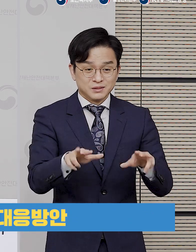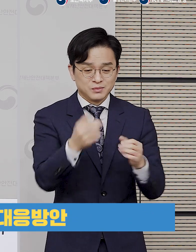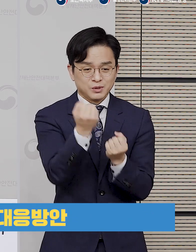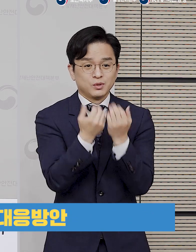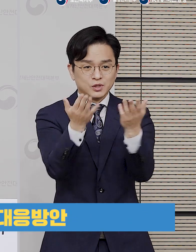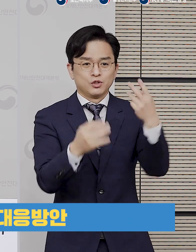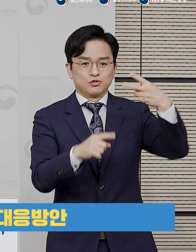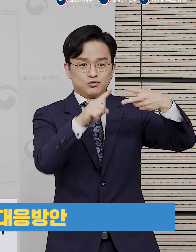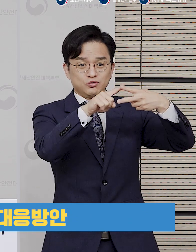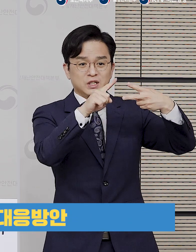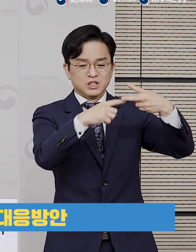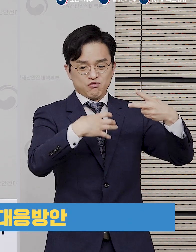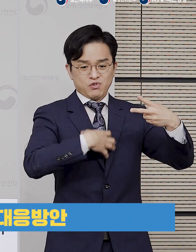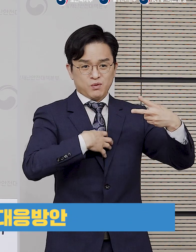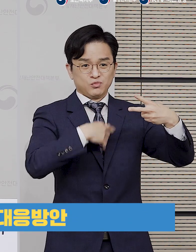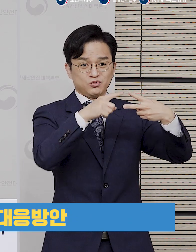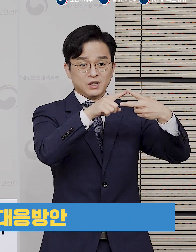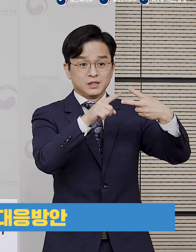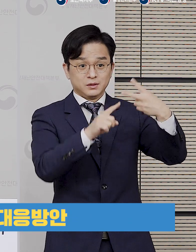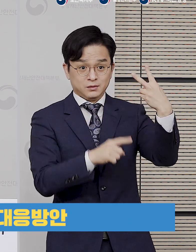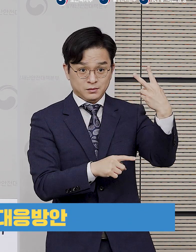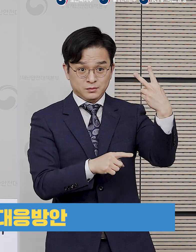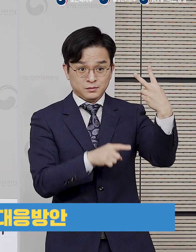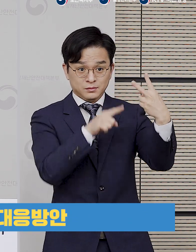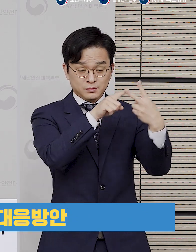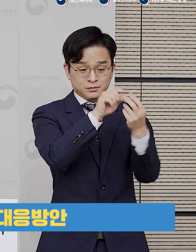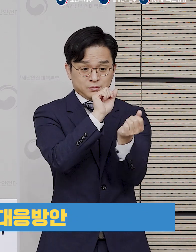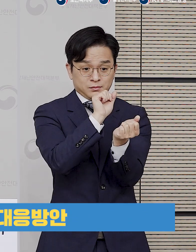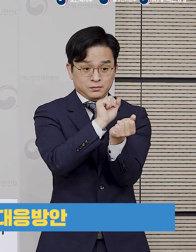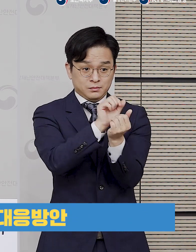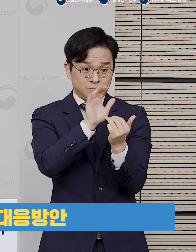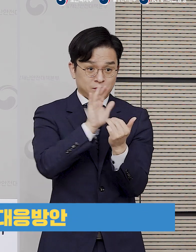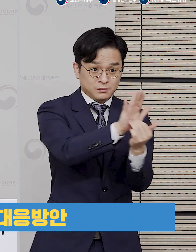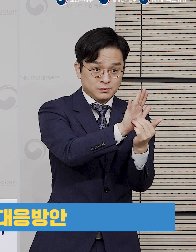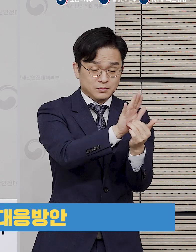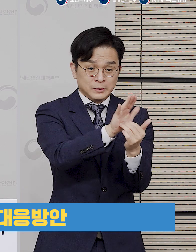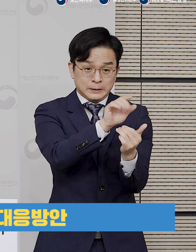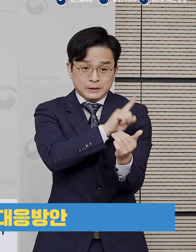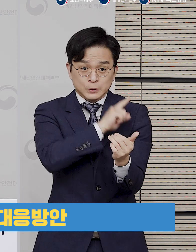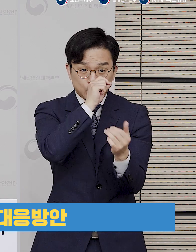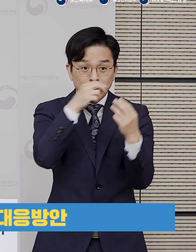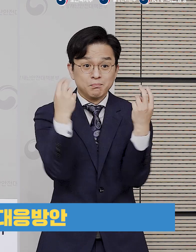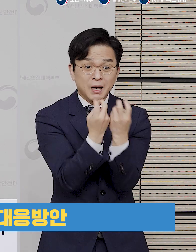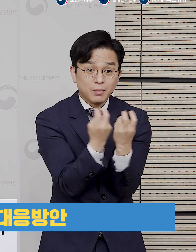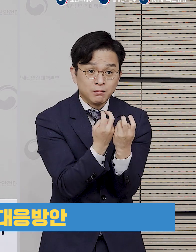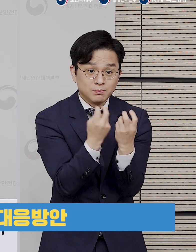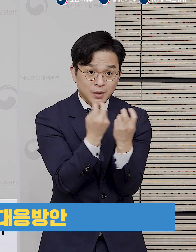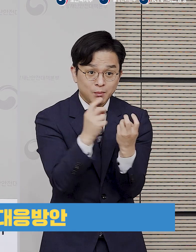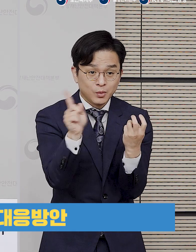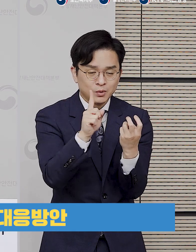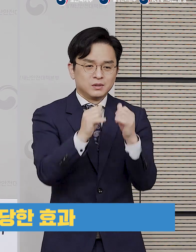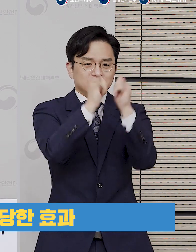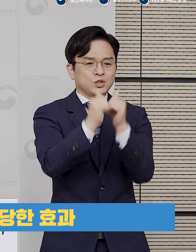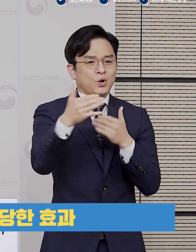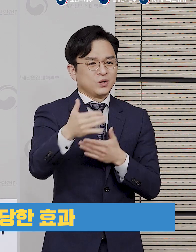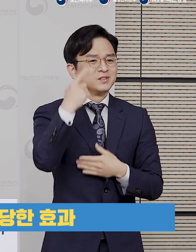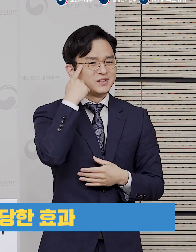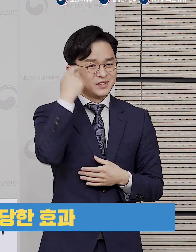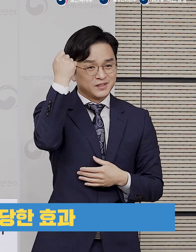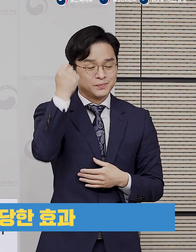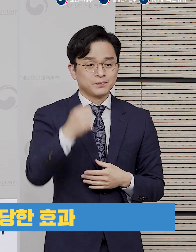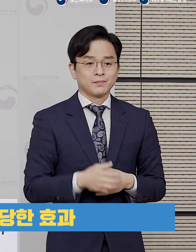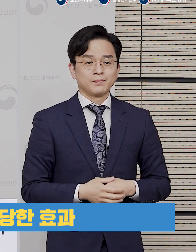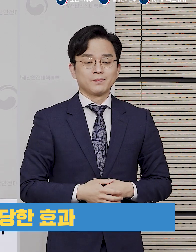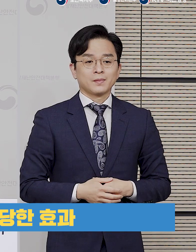이상 말씀드린 두 가지 위험 요인에 대한 가장 효과적인 대응 방안이 사회적 거리두기입니다.